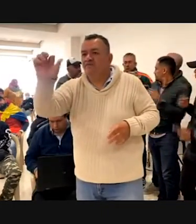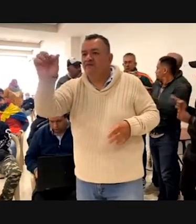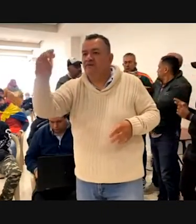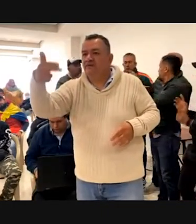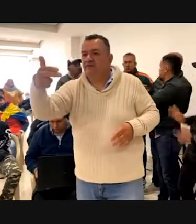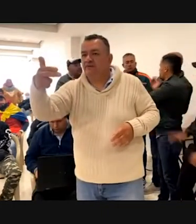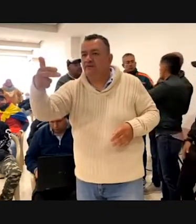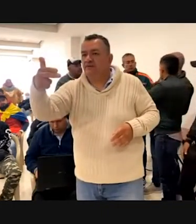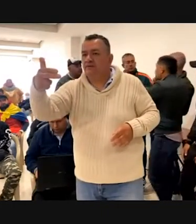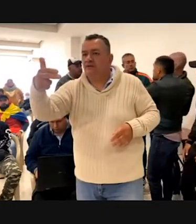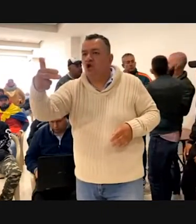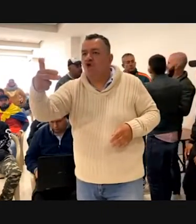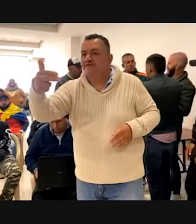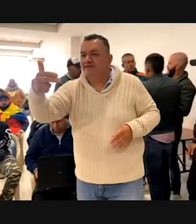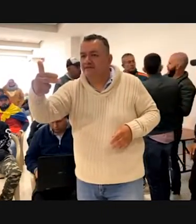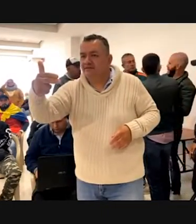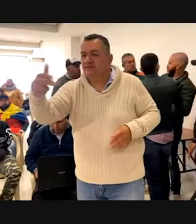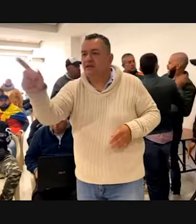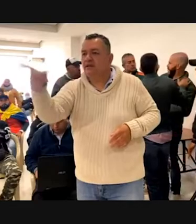manizales